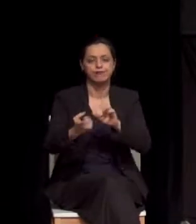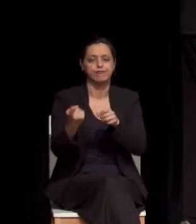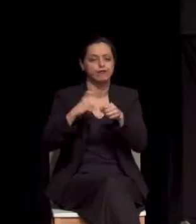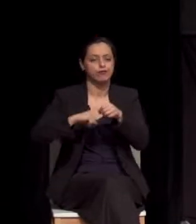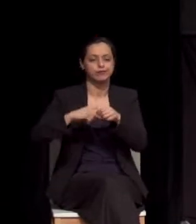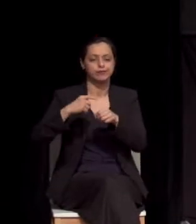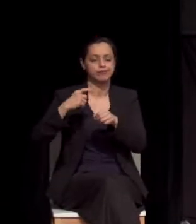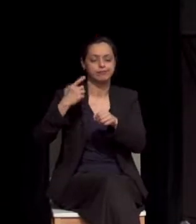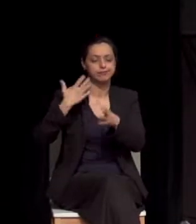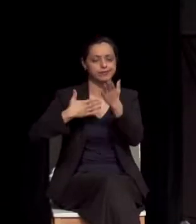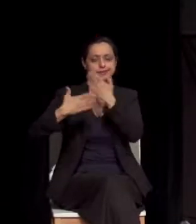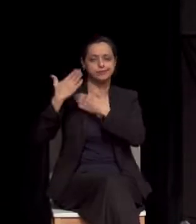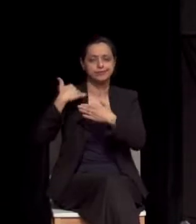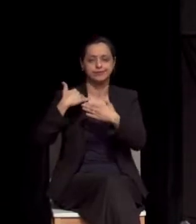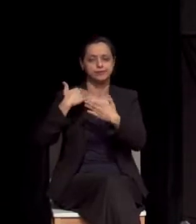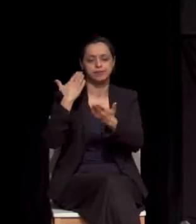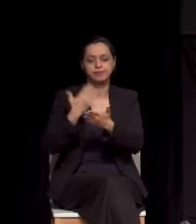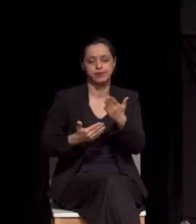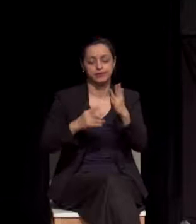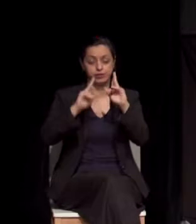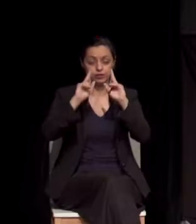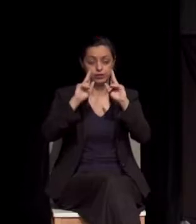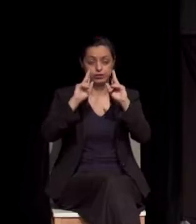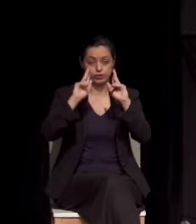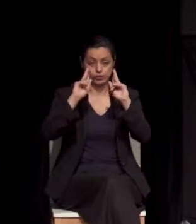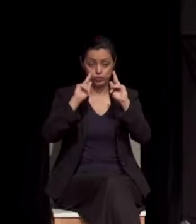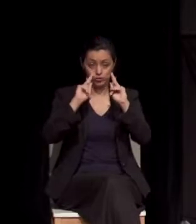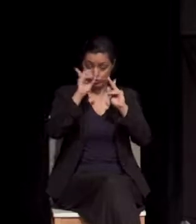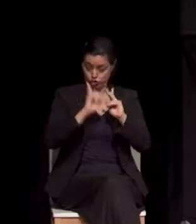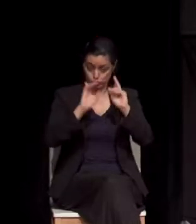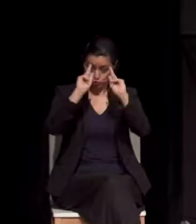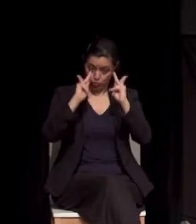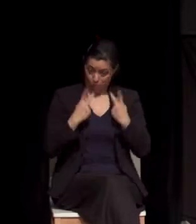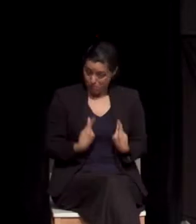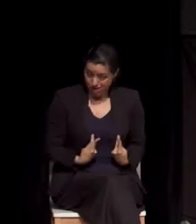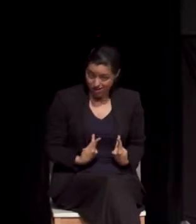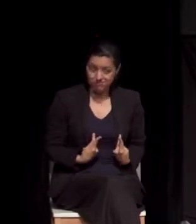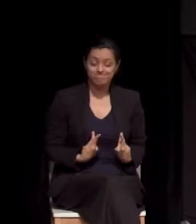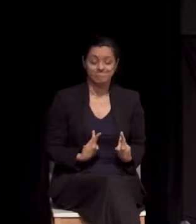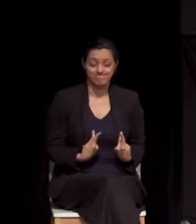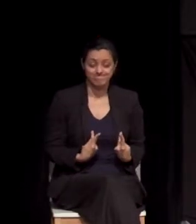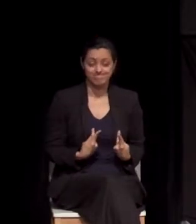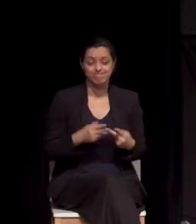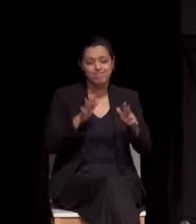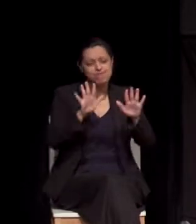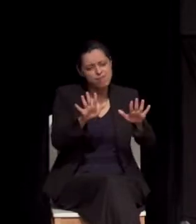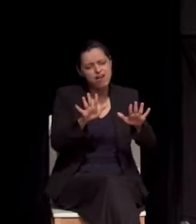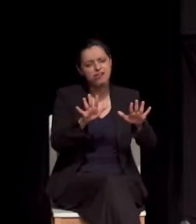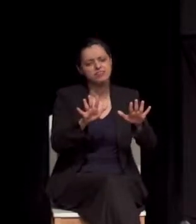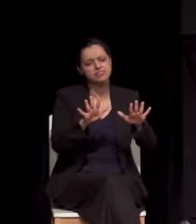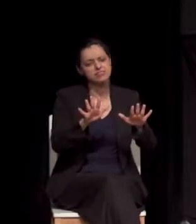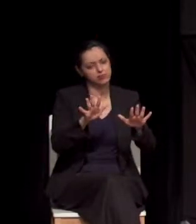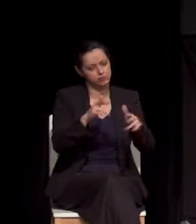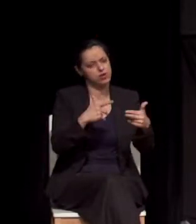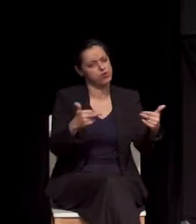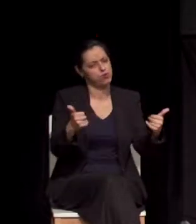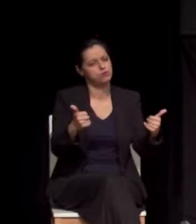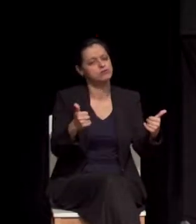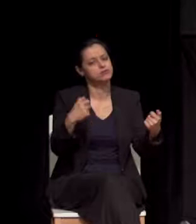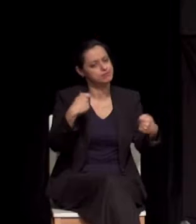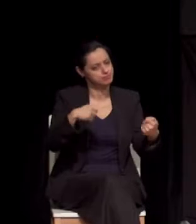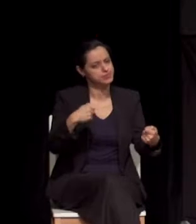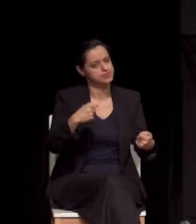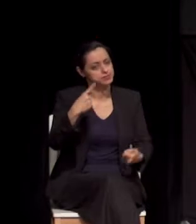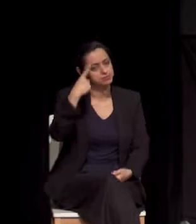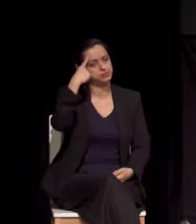Retrocessos no campo dos direitos humanos terríveis. Mas também tem uma coisa que eu acho que a gente não pode esquecer, é